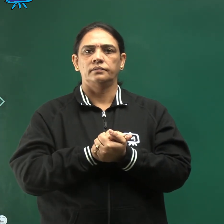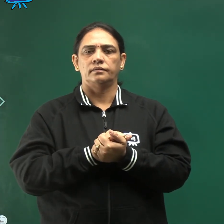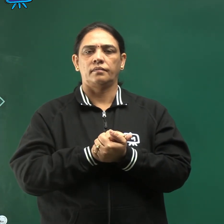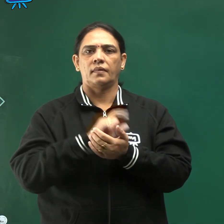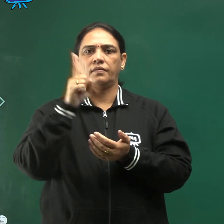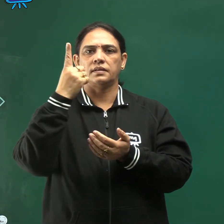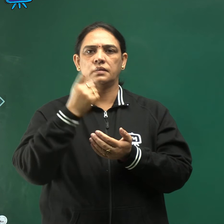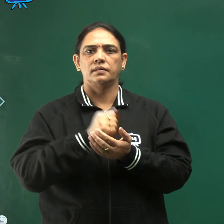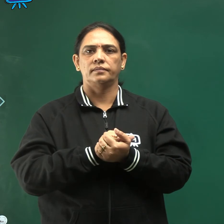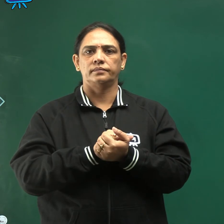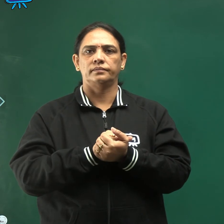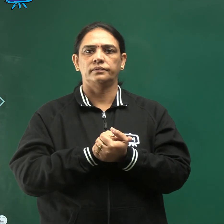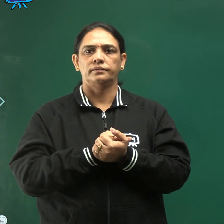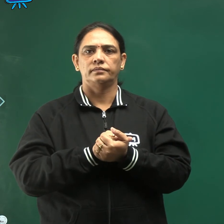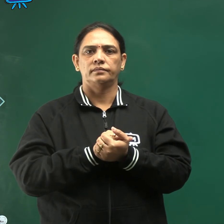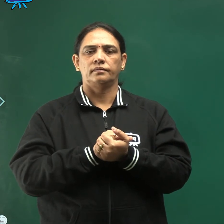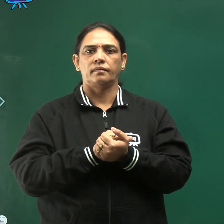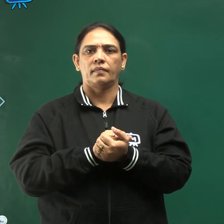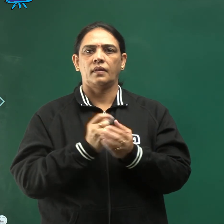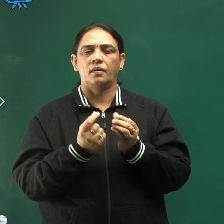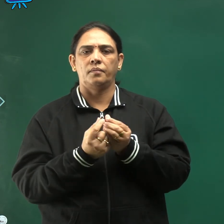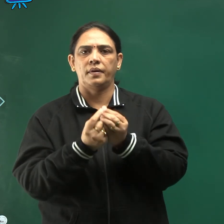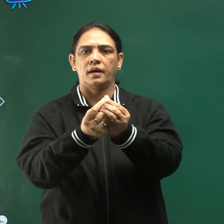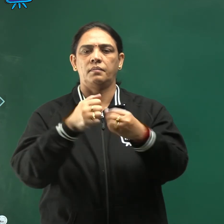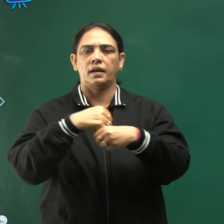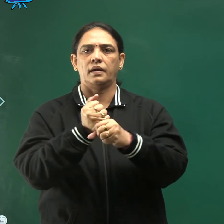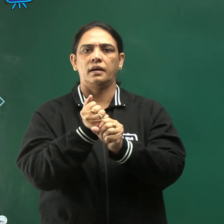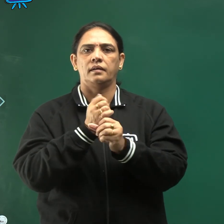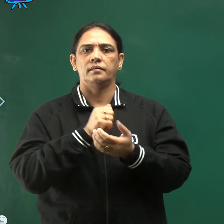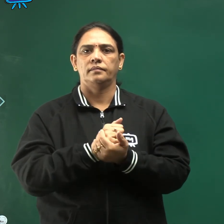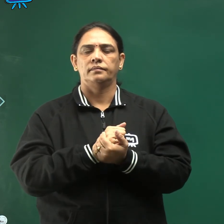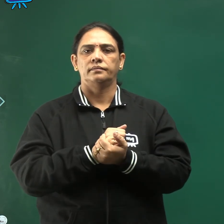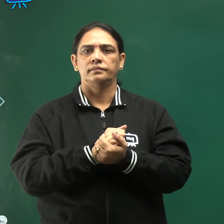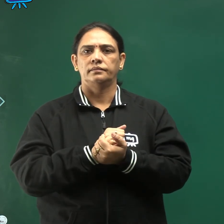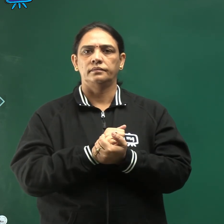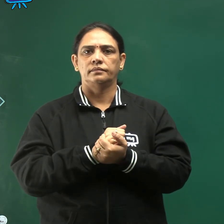सबसे पहले जोड़े बनाते हैं,